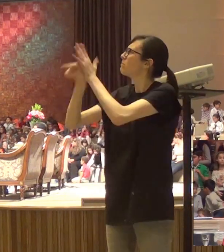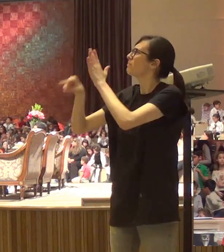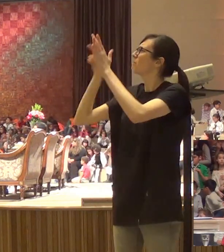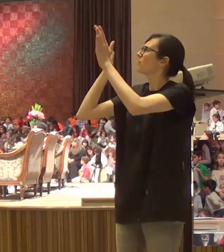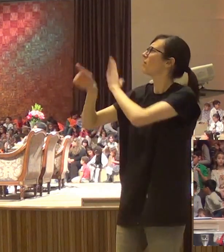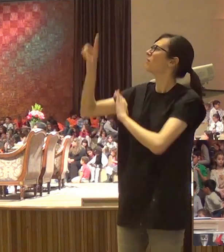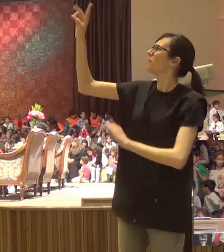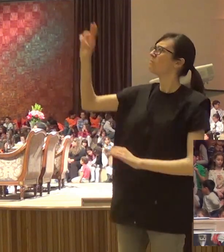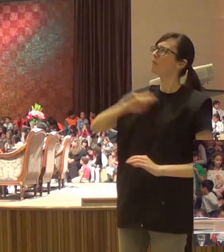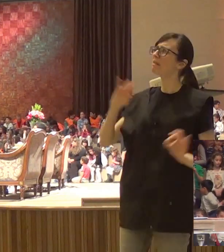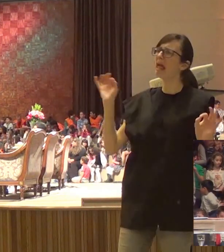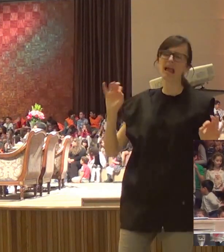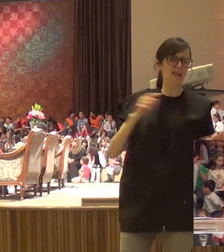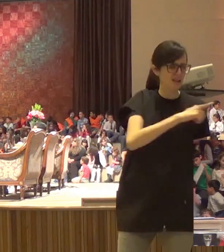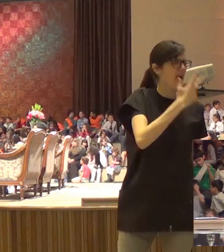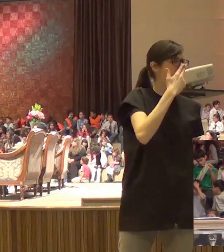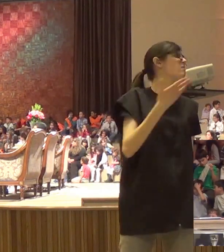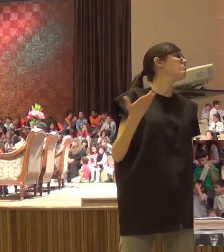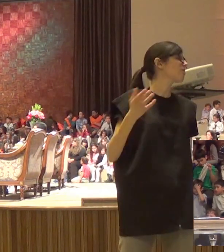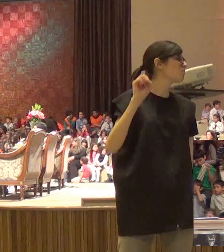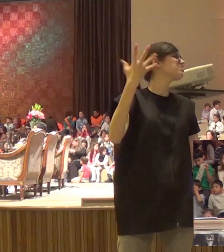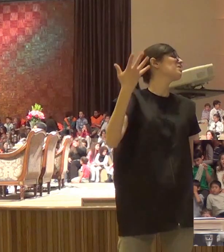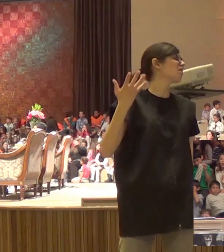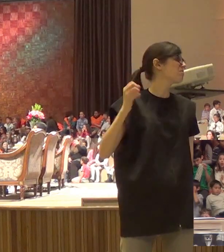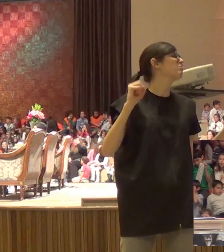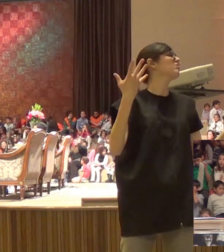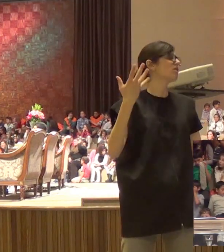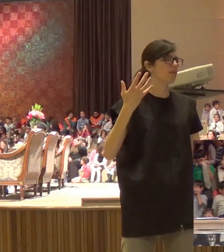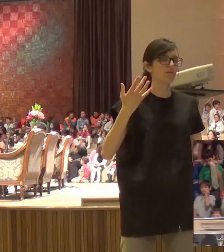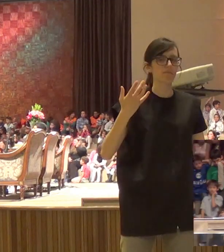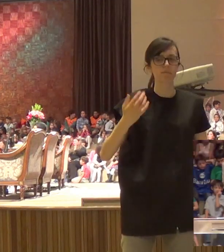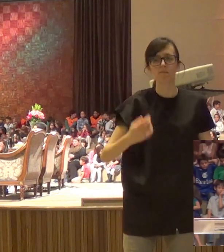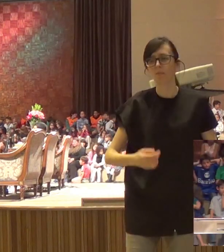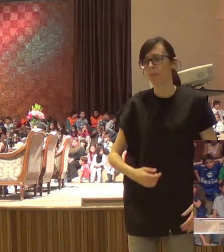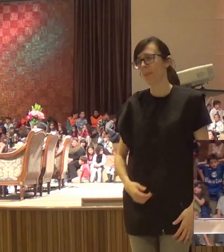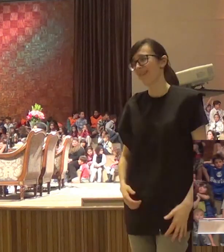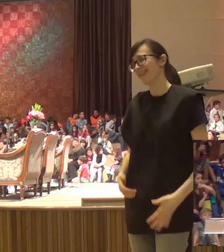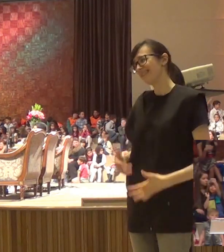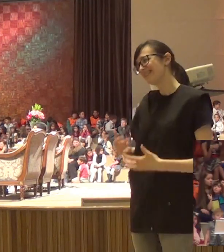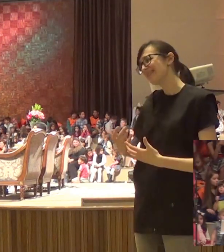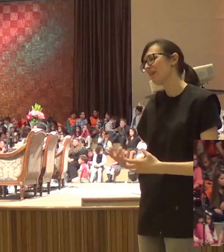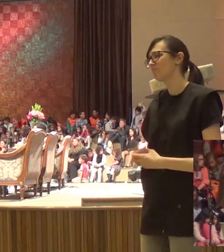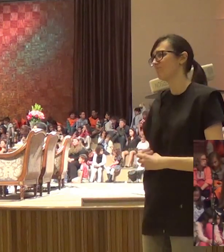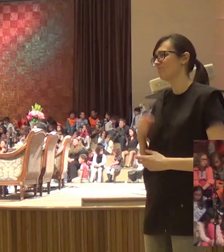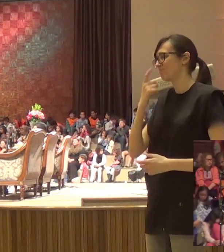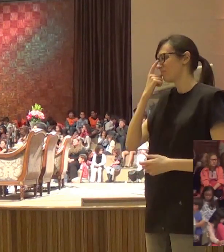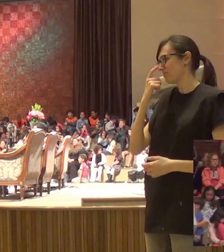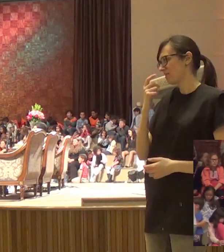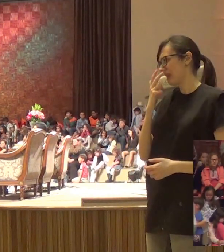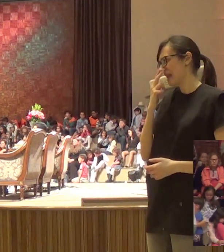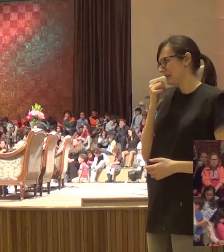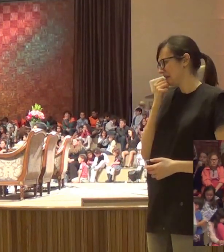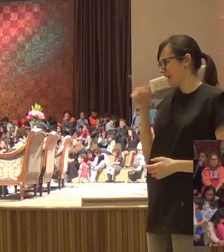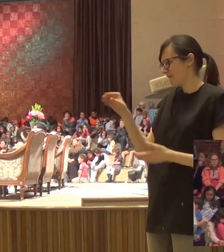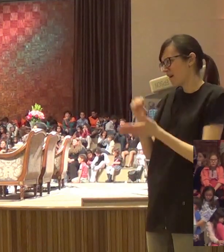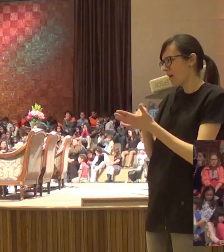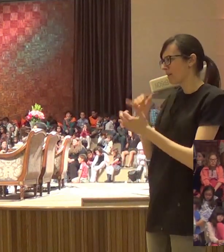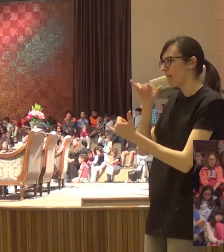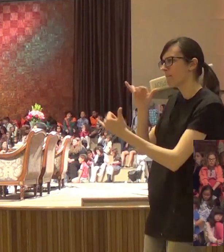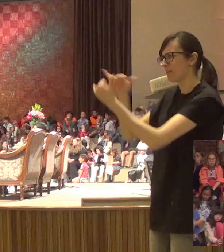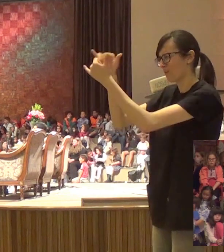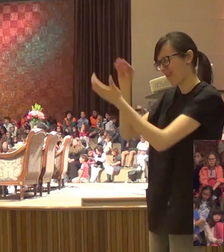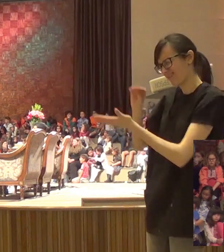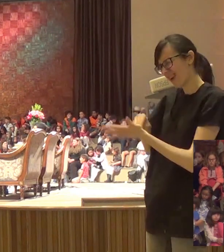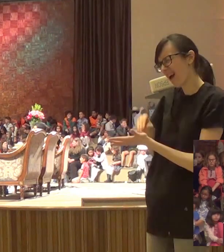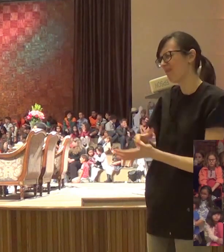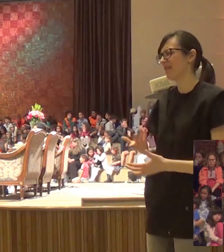O será que pode estar acontecendo? O que está acontecendo que Deus não está me respondendo? E esse adolescente falou, será que tem alguém que você não perdoou ainda?